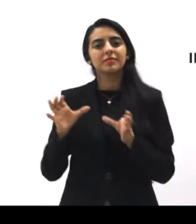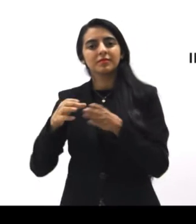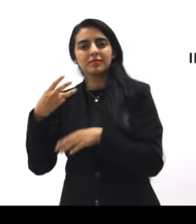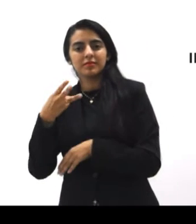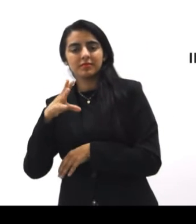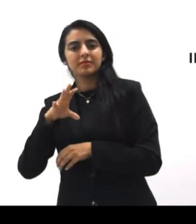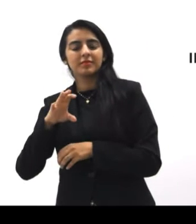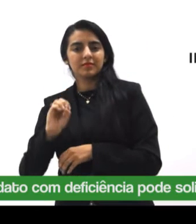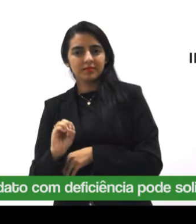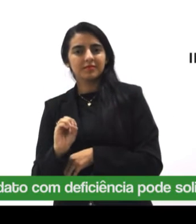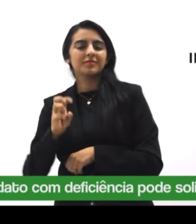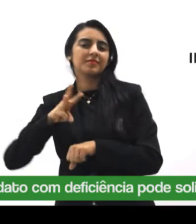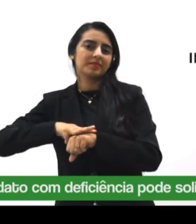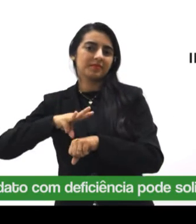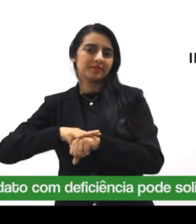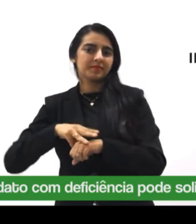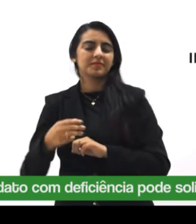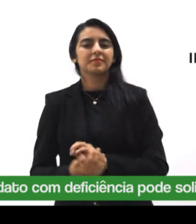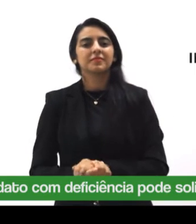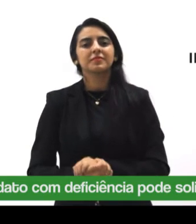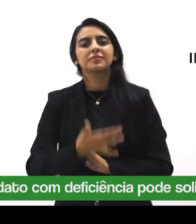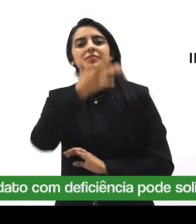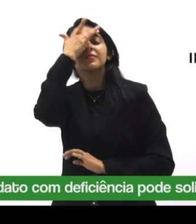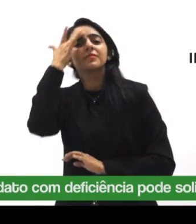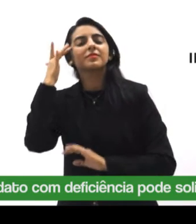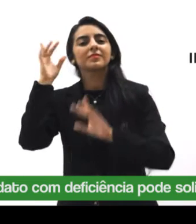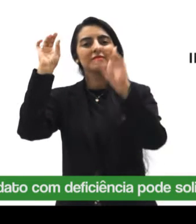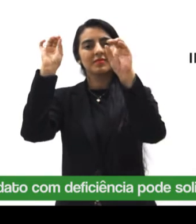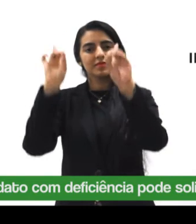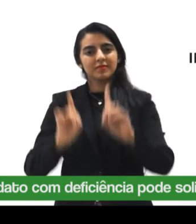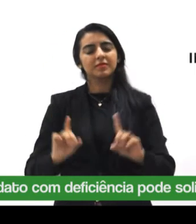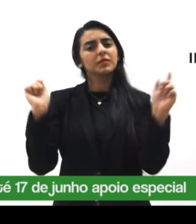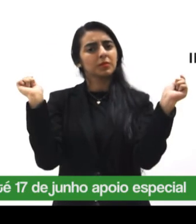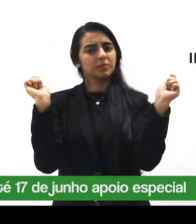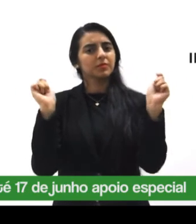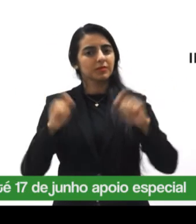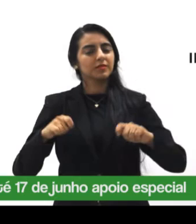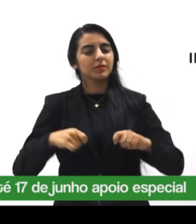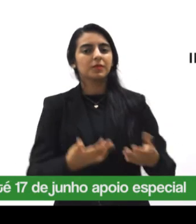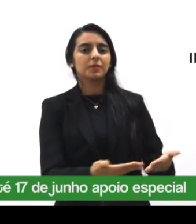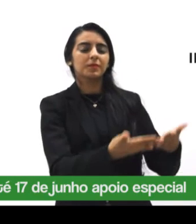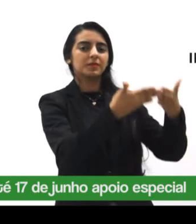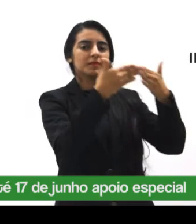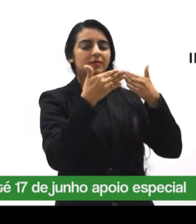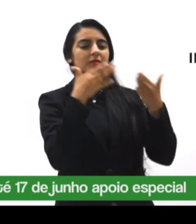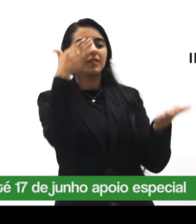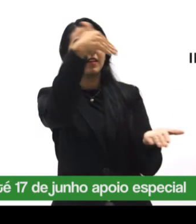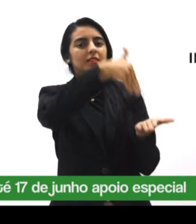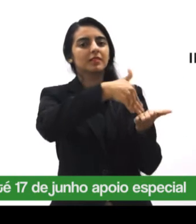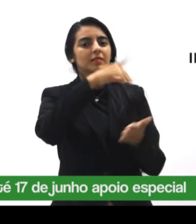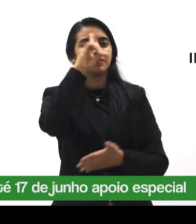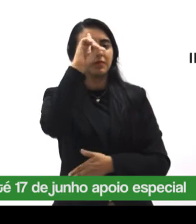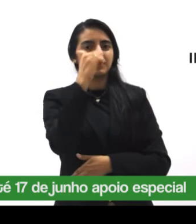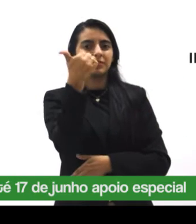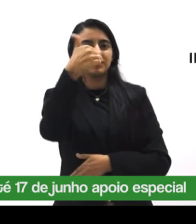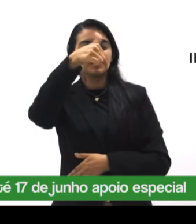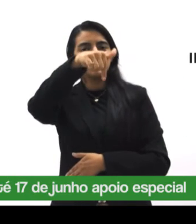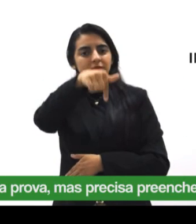O candidato com deficiência pode solicitar até 17 de junho apoio especial